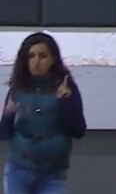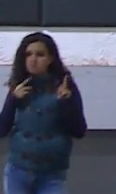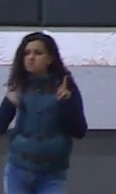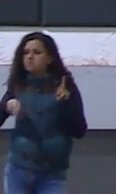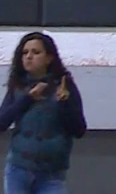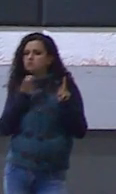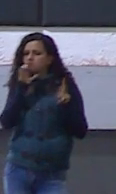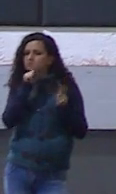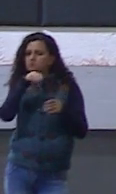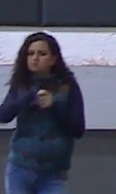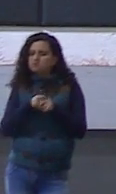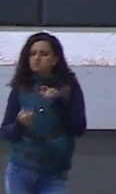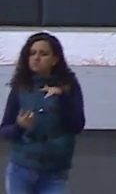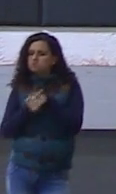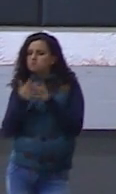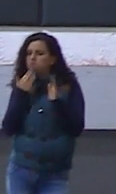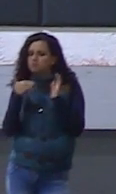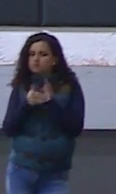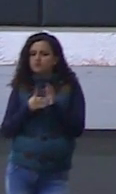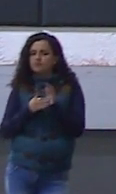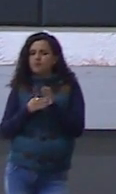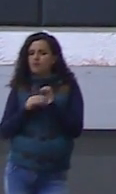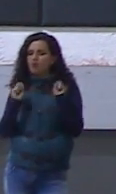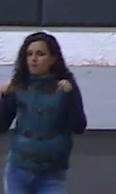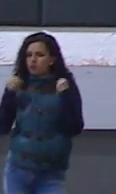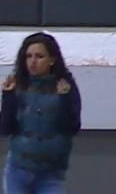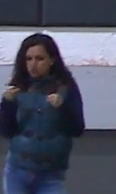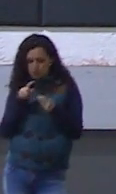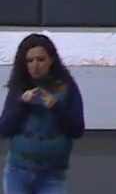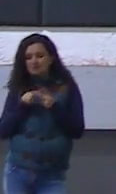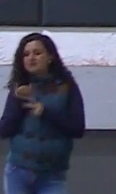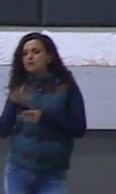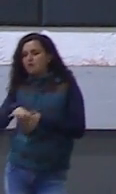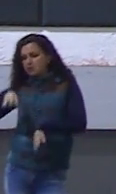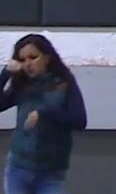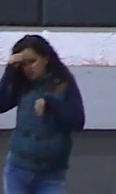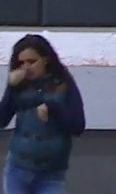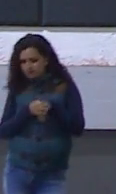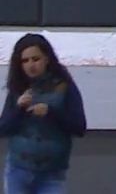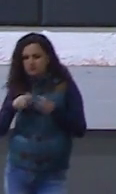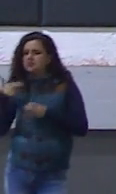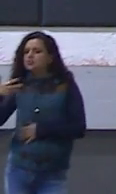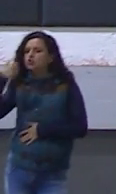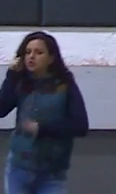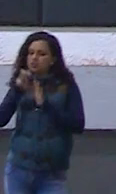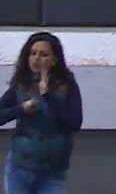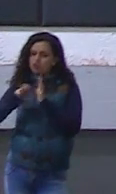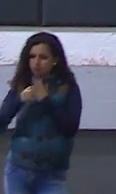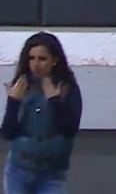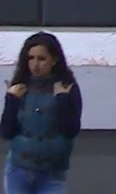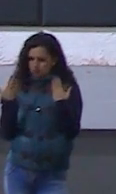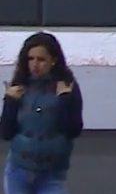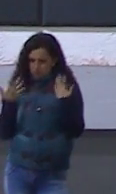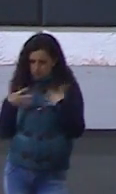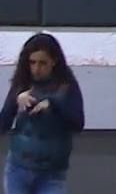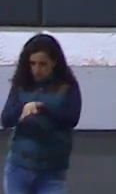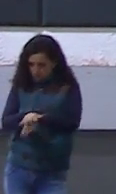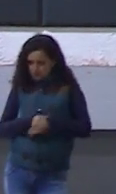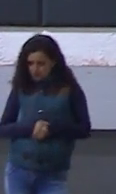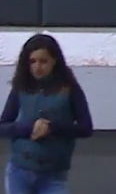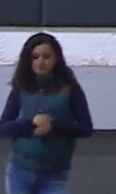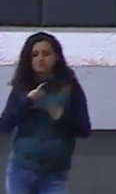entonces apareció por ejemplo motricidad y aprendizaje historia y teoría de la educación física se fusionaron